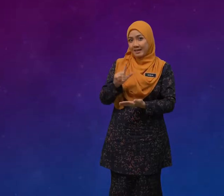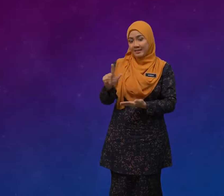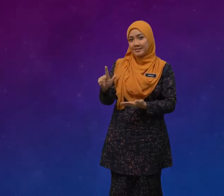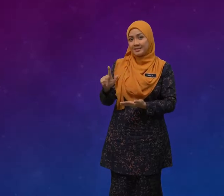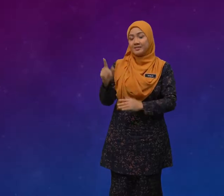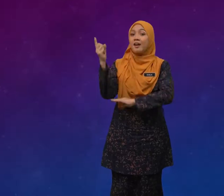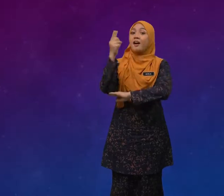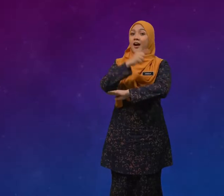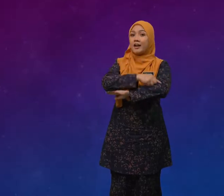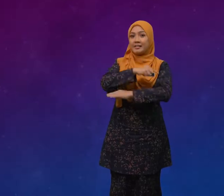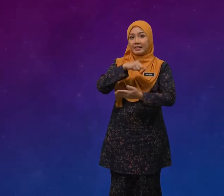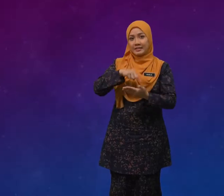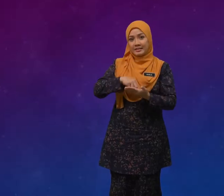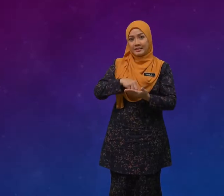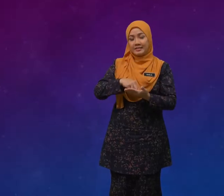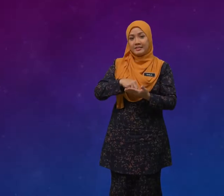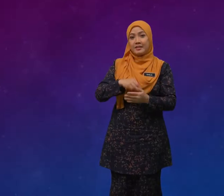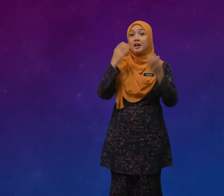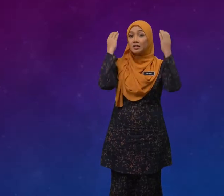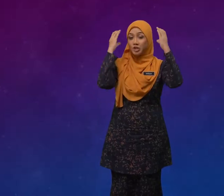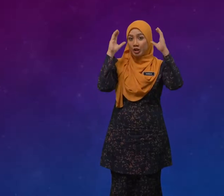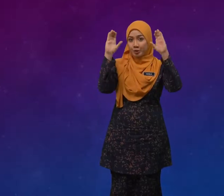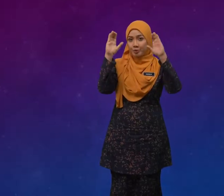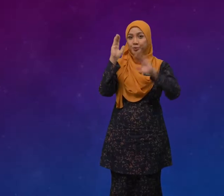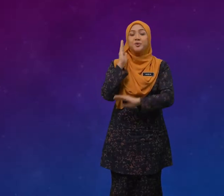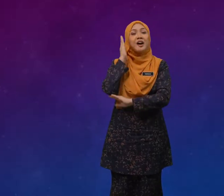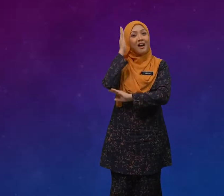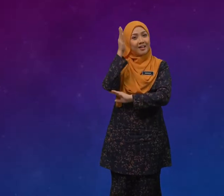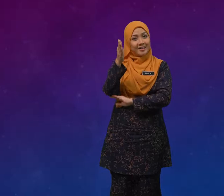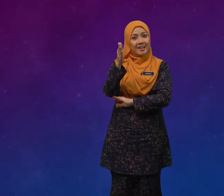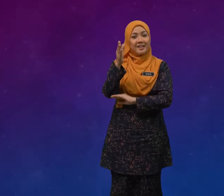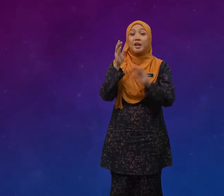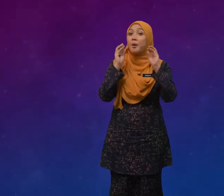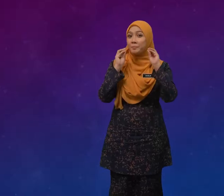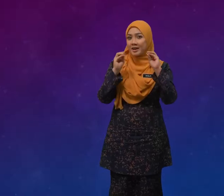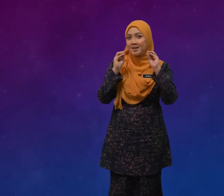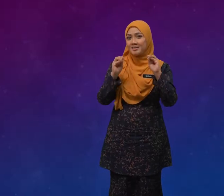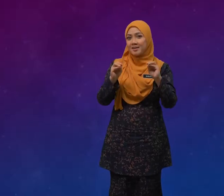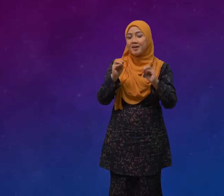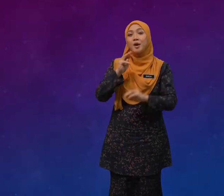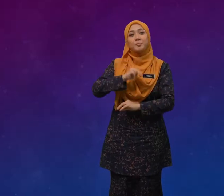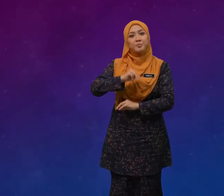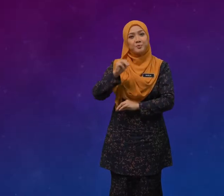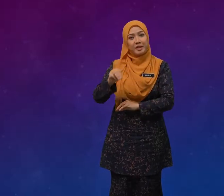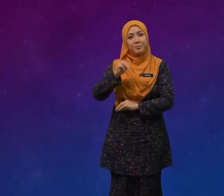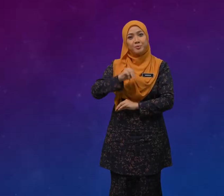Baiklah, hari ini cikgu akan mengajar